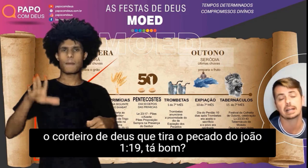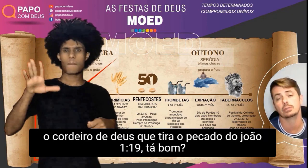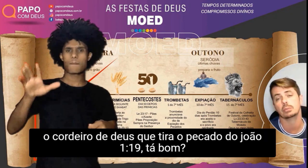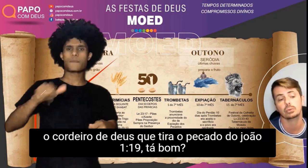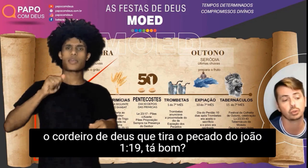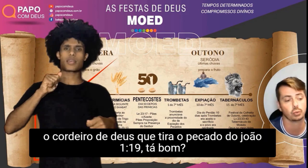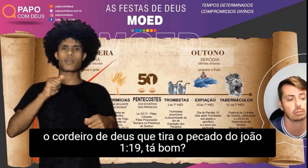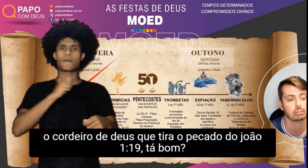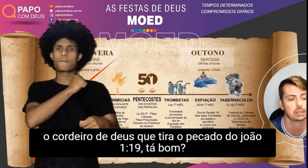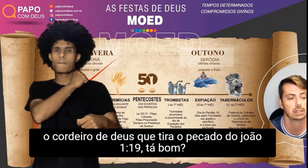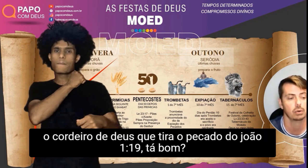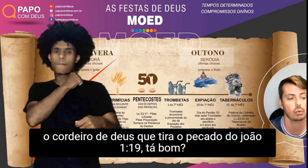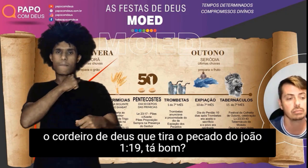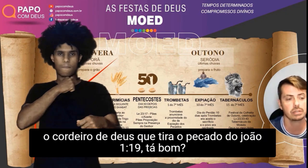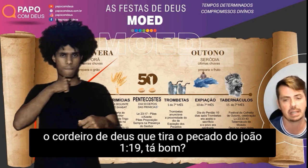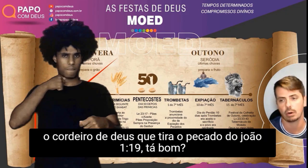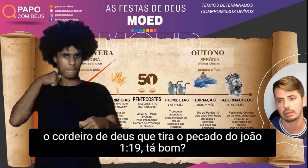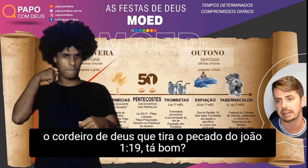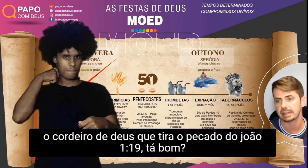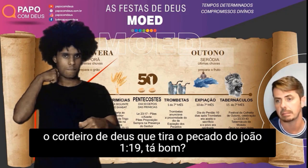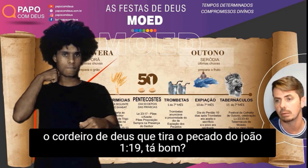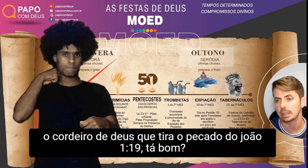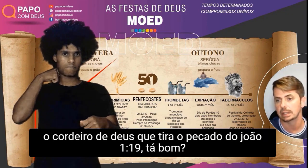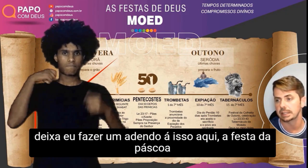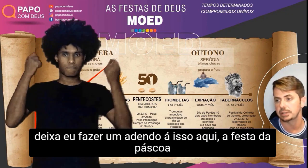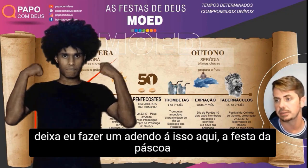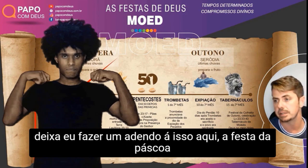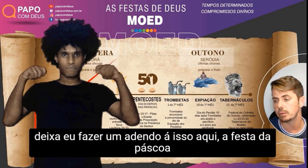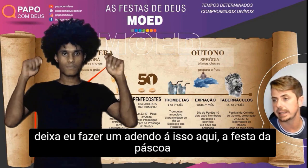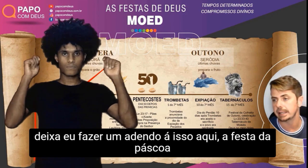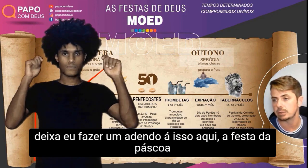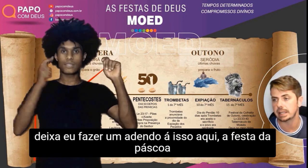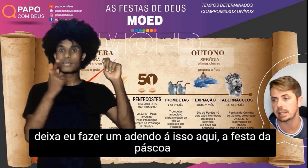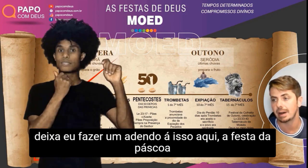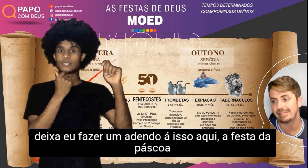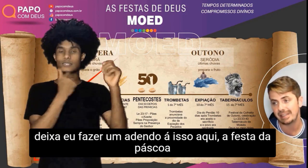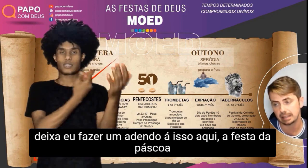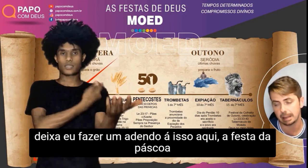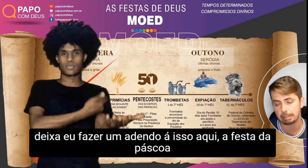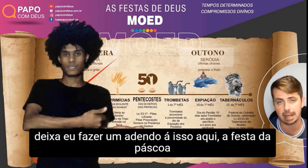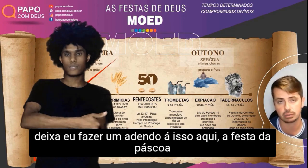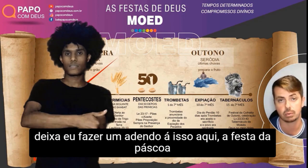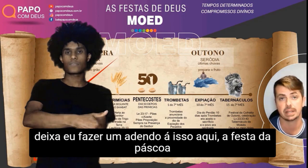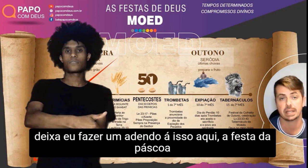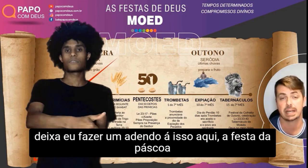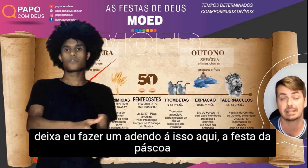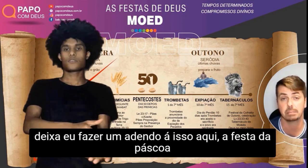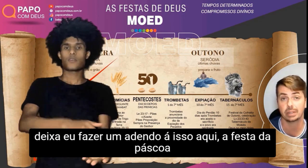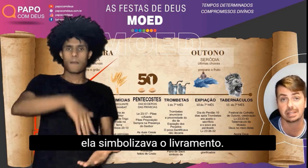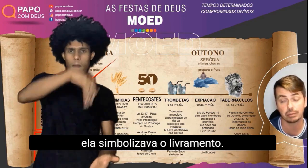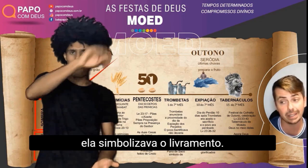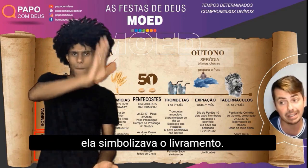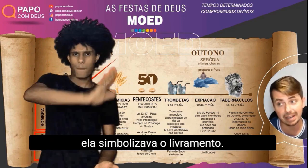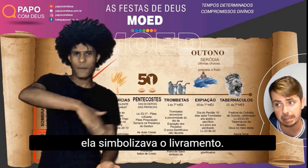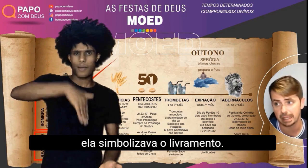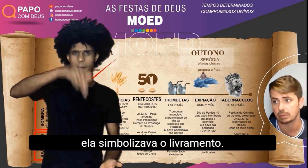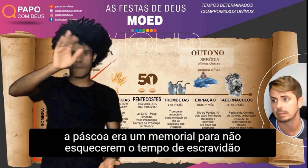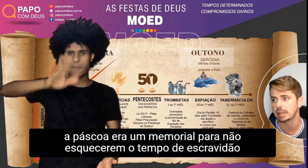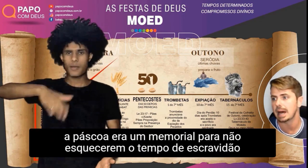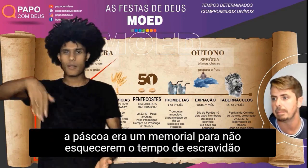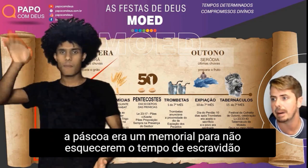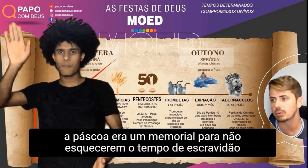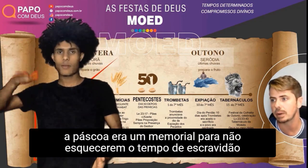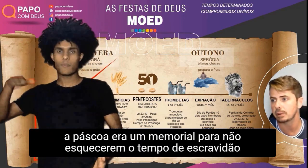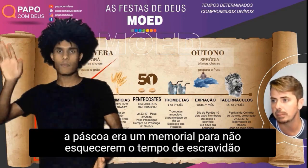Deus que tira o pecado do mundo, João 1,19, tá bom? Deixa eu fazer um adendo a isso aqui, ó. A festa da Páscoa, ela simbolizava o